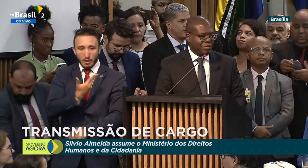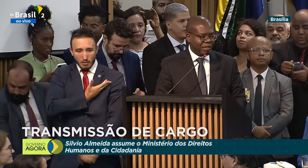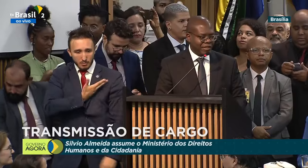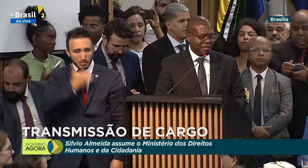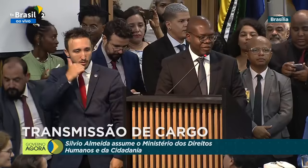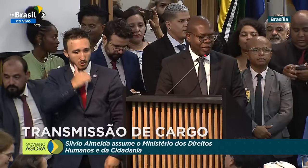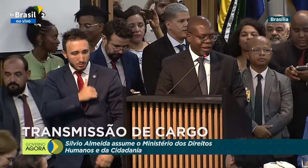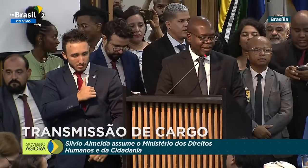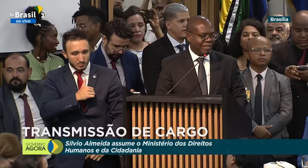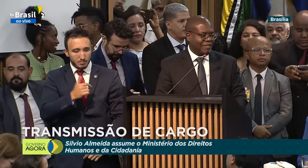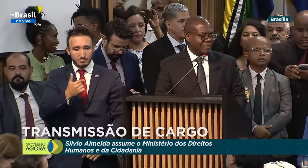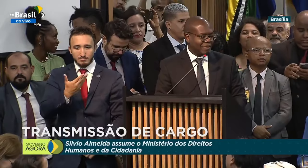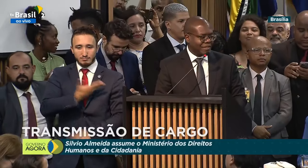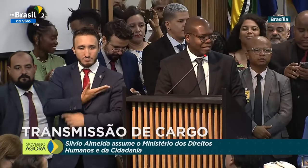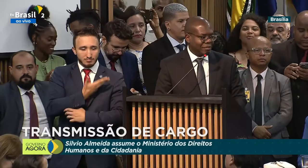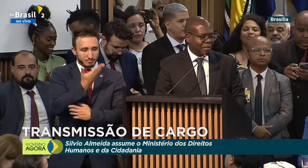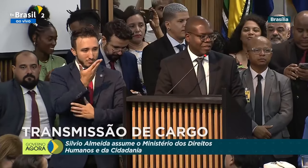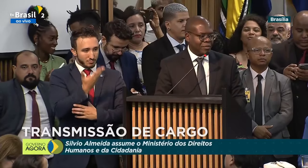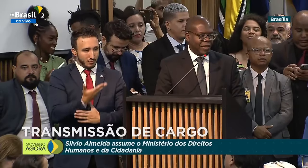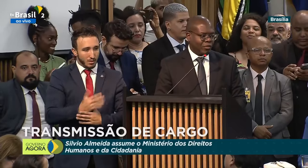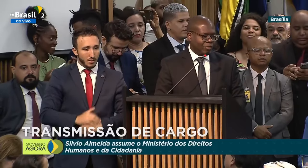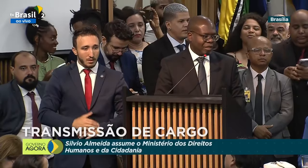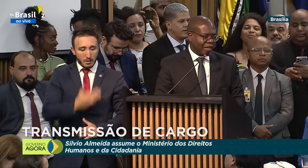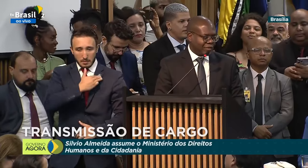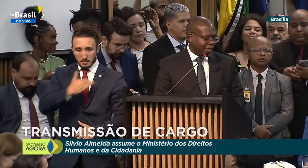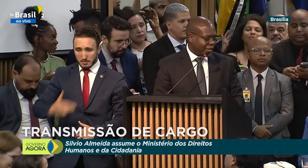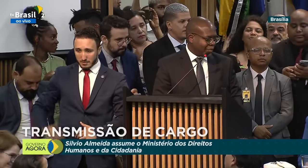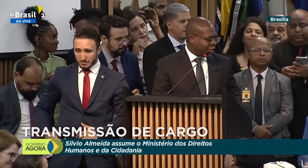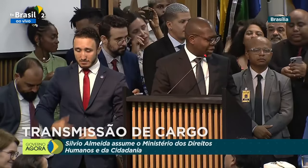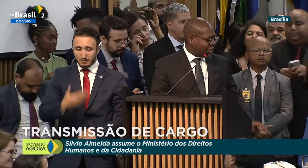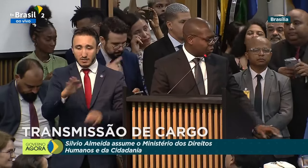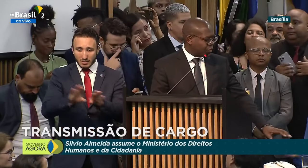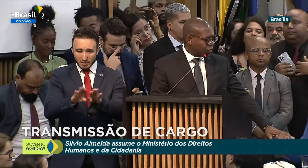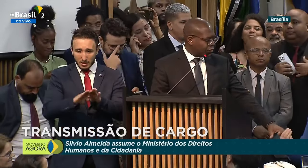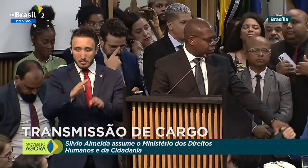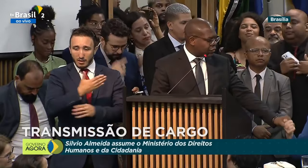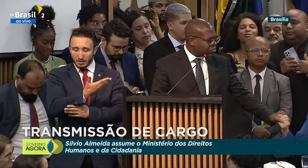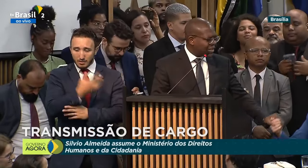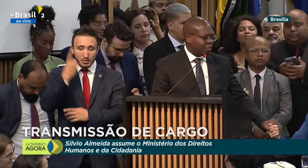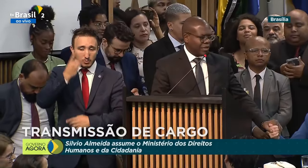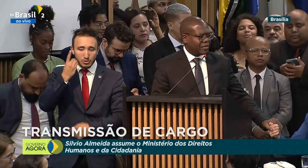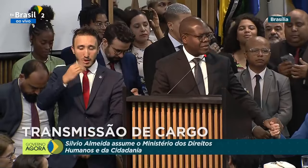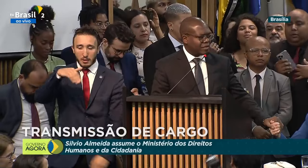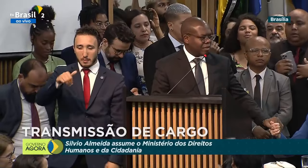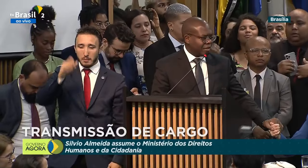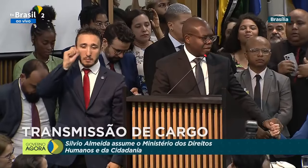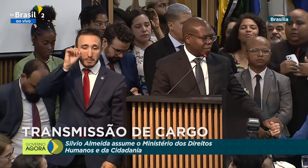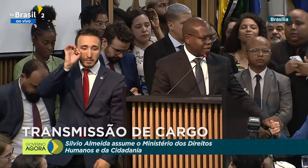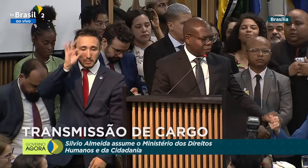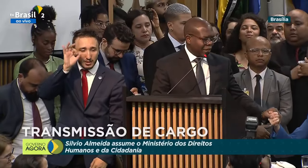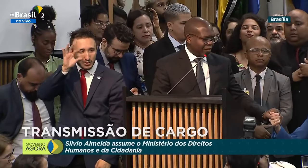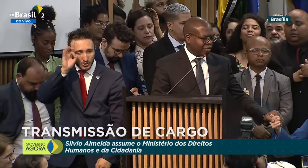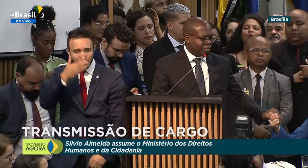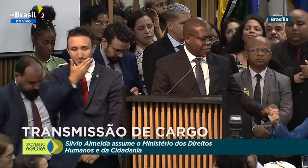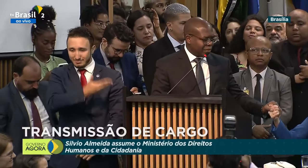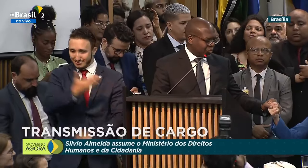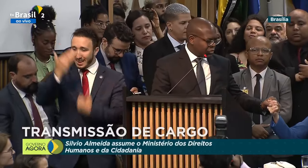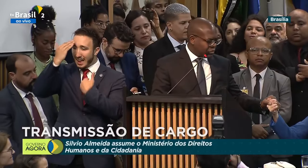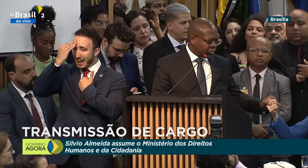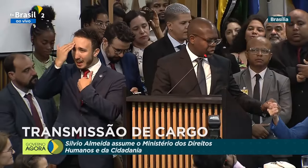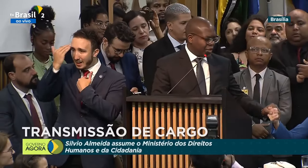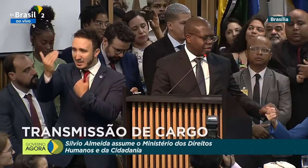a minha colega Elis Sumaré do Rosário aqui também eu agradeço profundamente pelas palavras